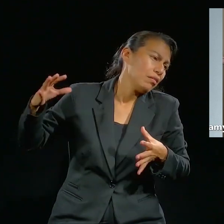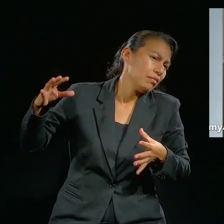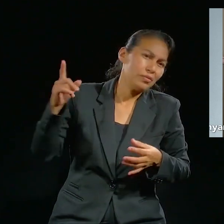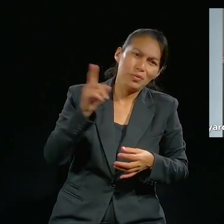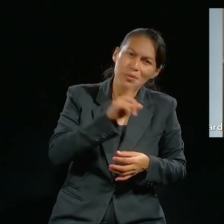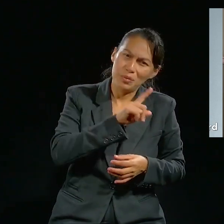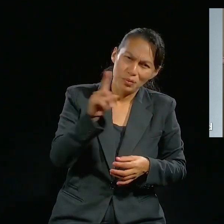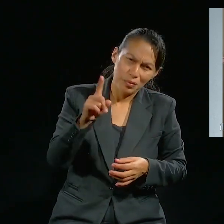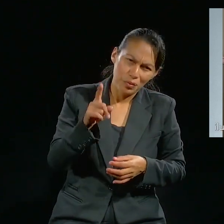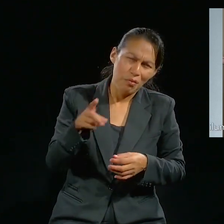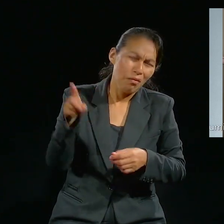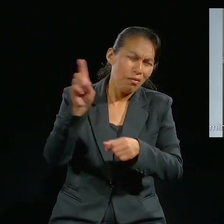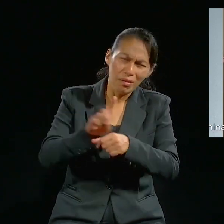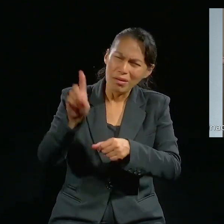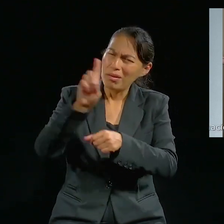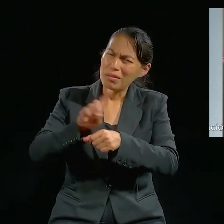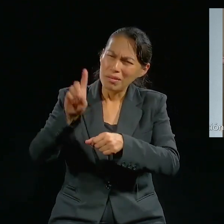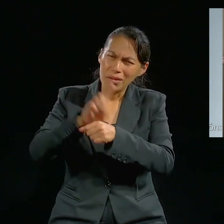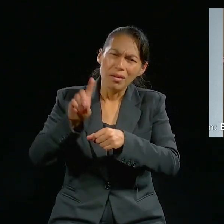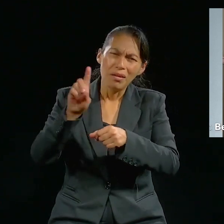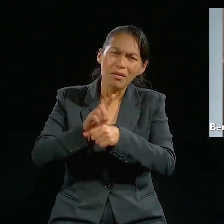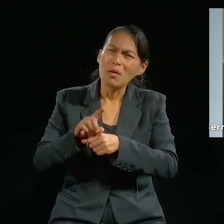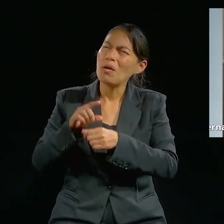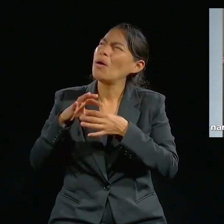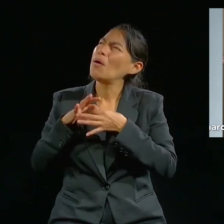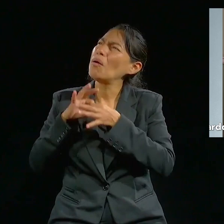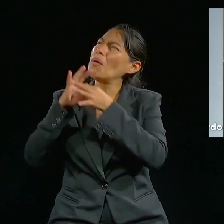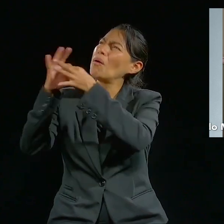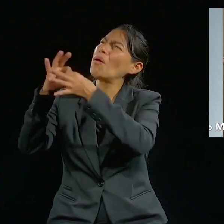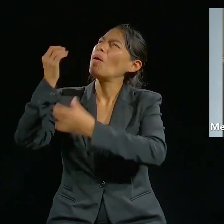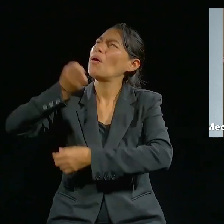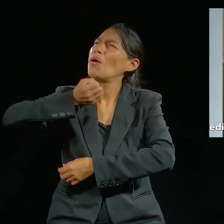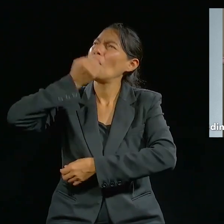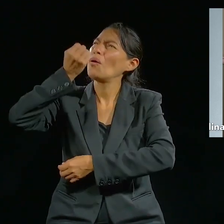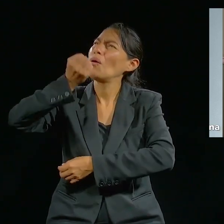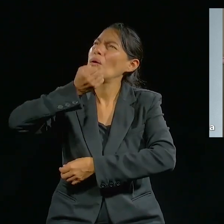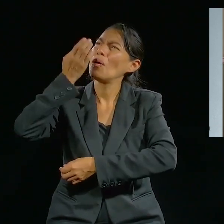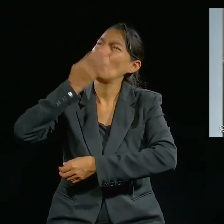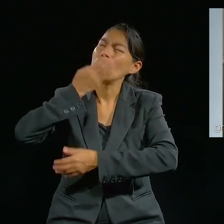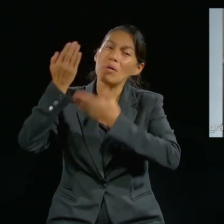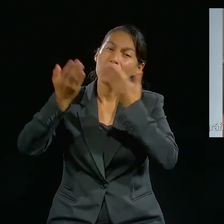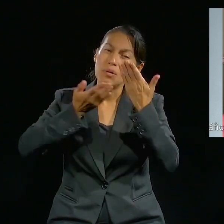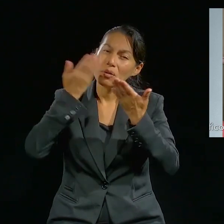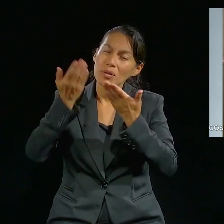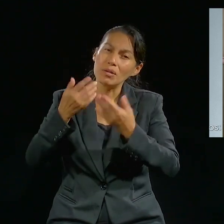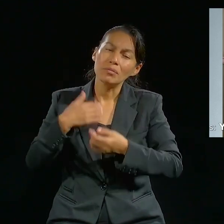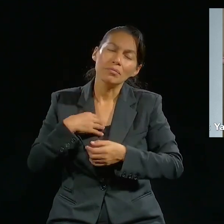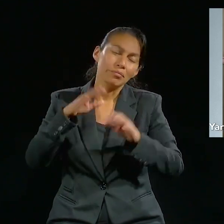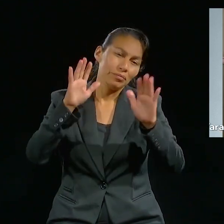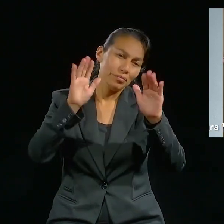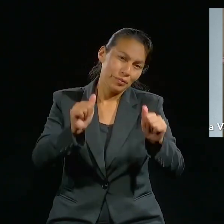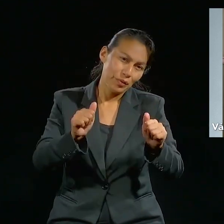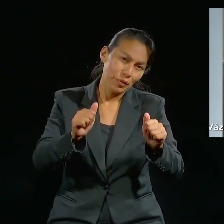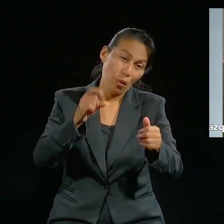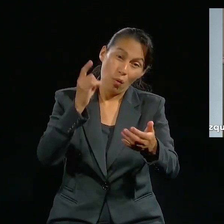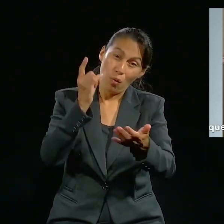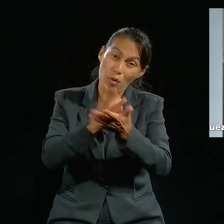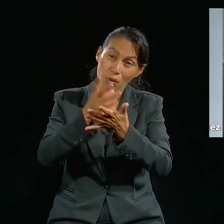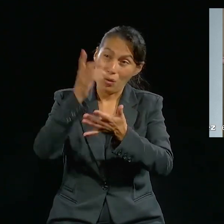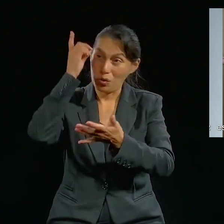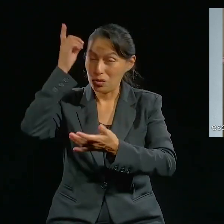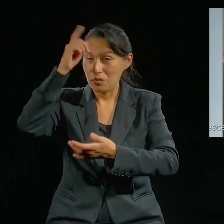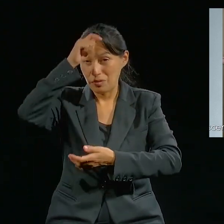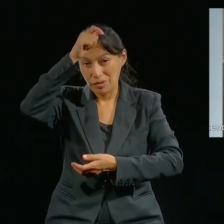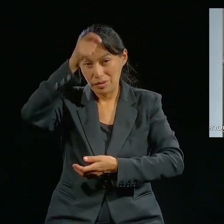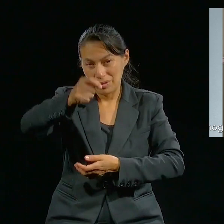constantes fervientes de oración con Dios yo me despido con la bendición que solo Dios sabe